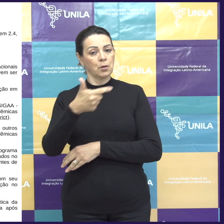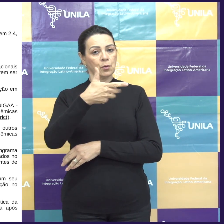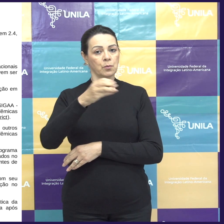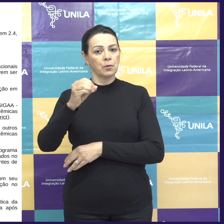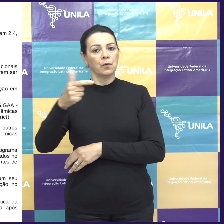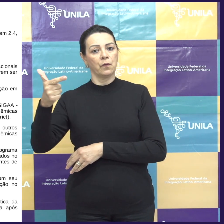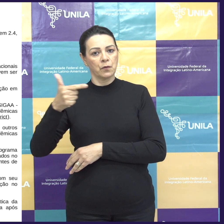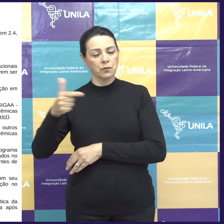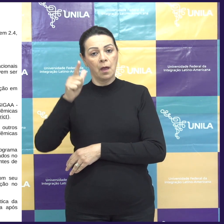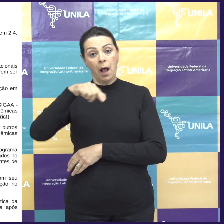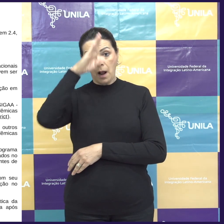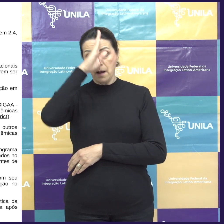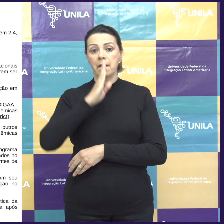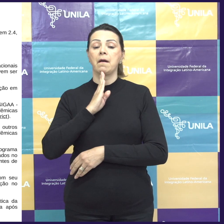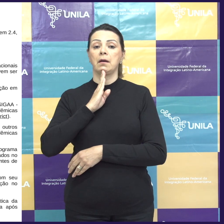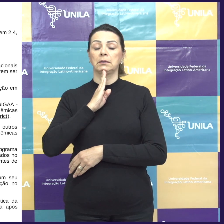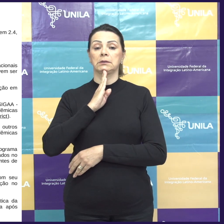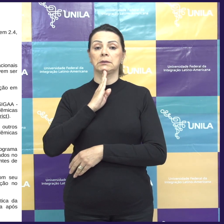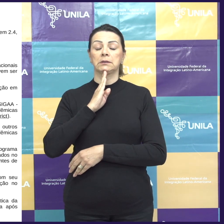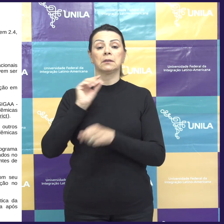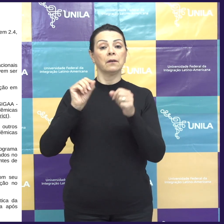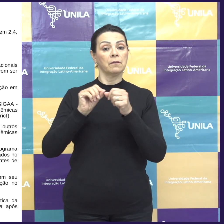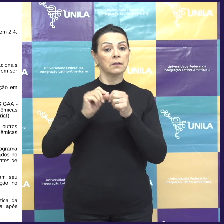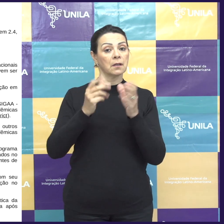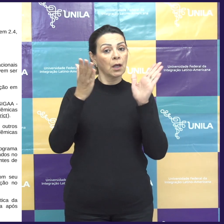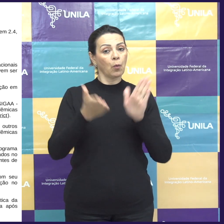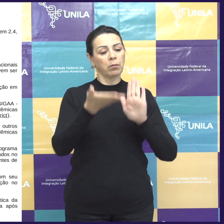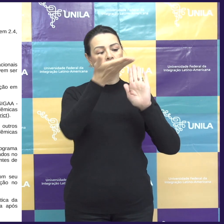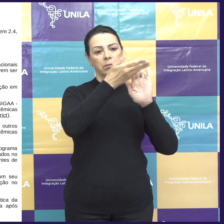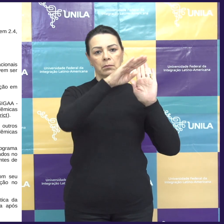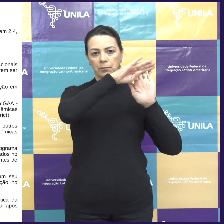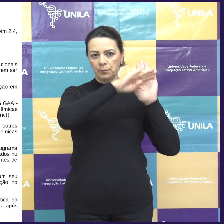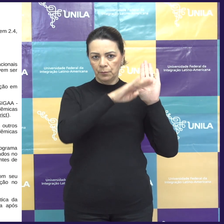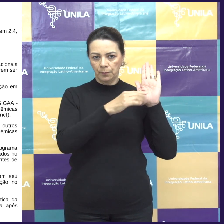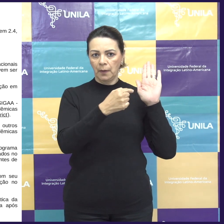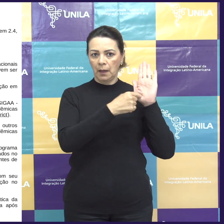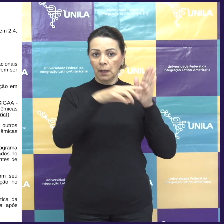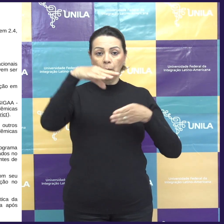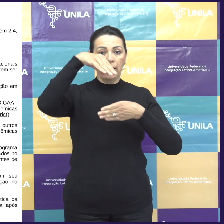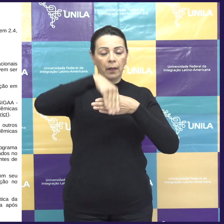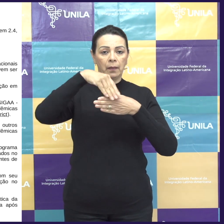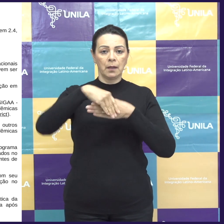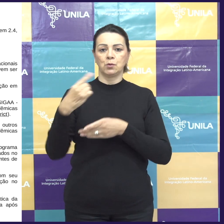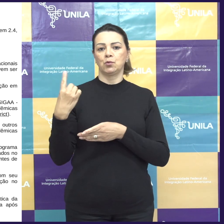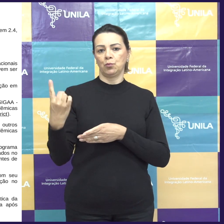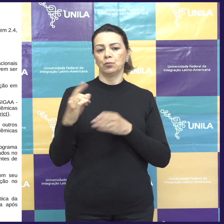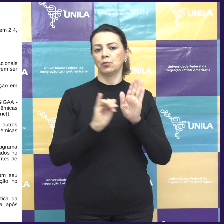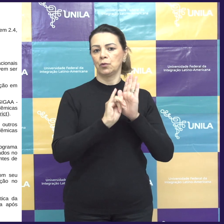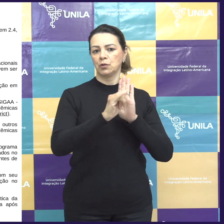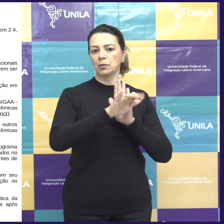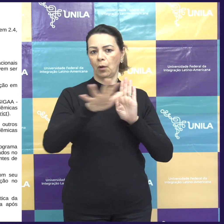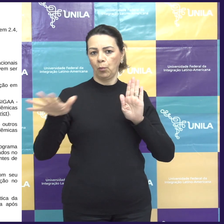2022 são gratuitas e devem ser realizadas conforme cronograma descrito no anexo 1 do presente edital de seleção.